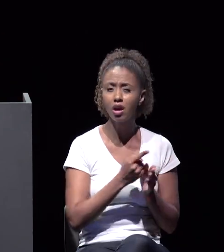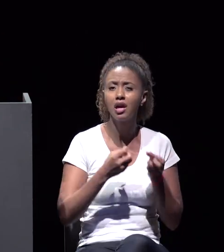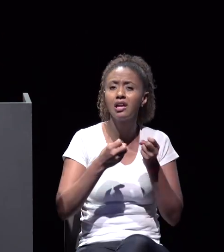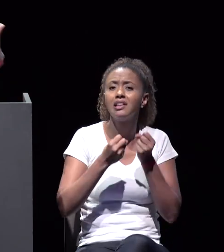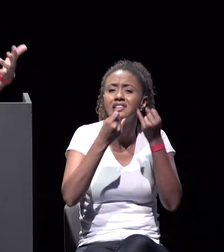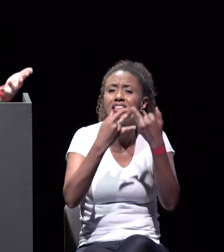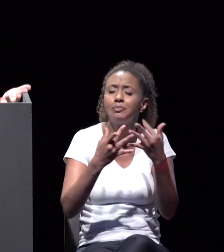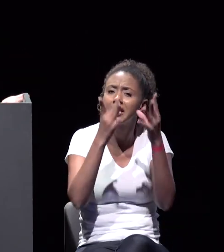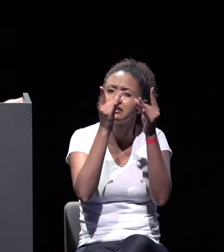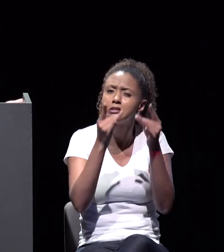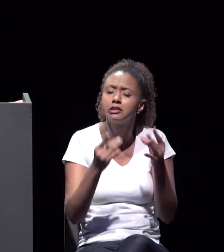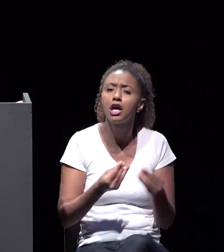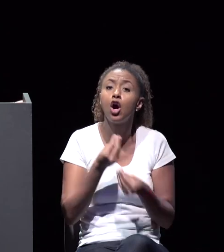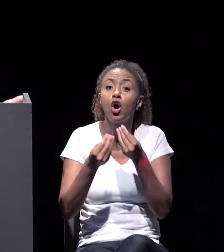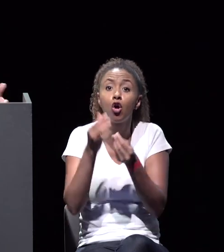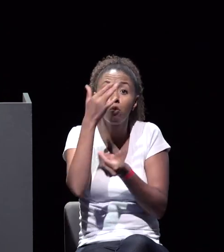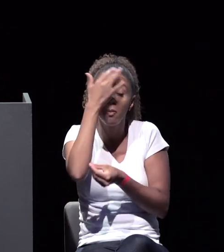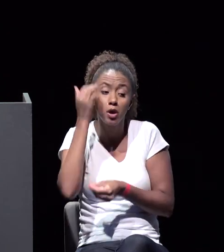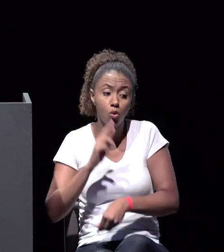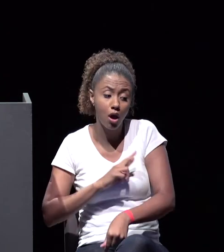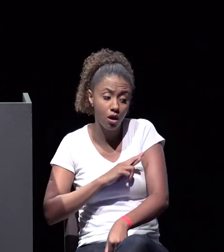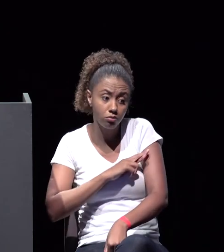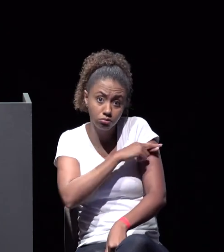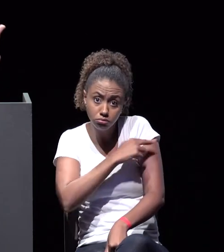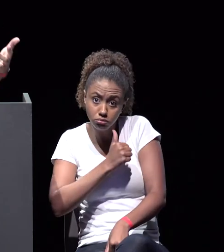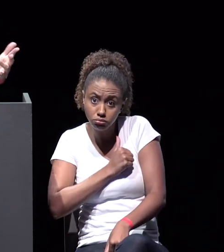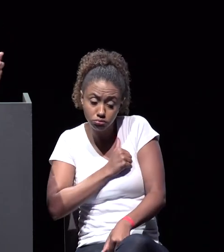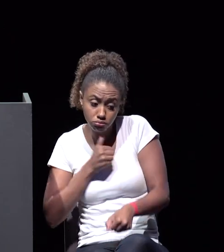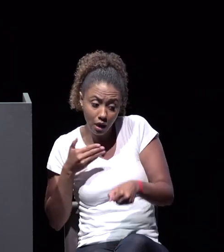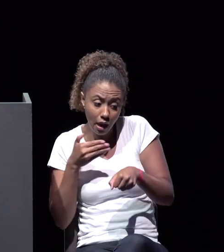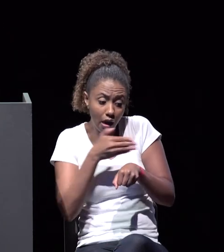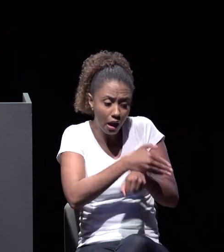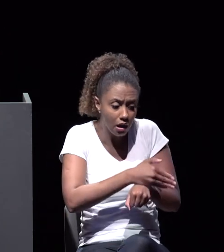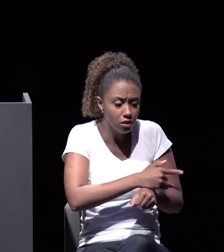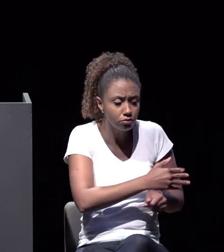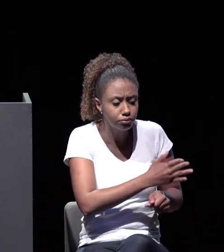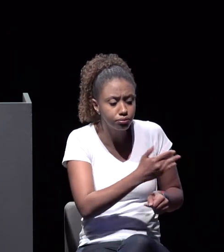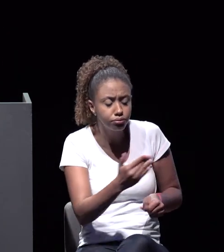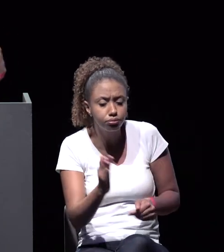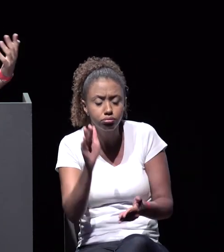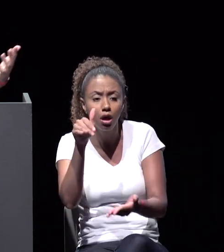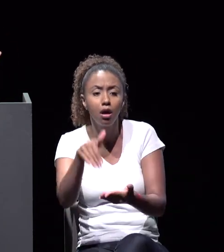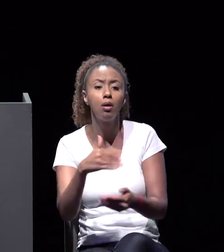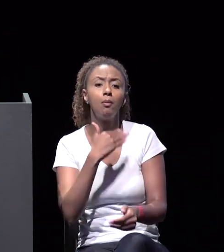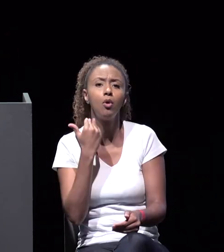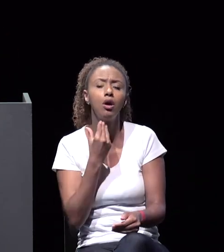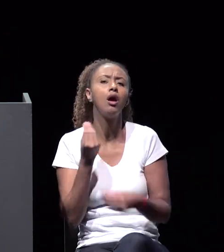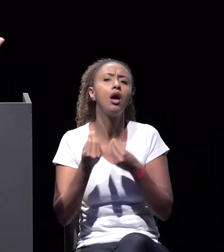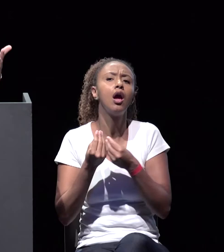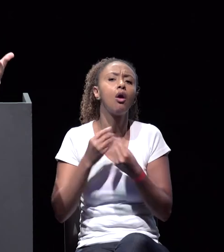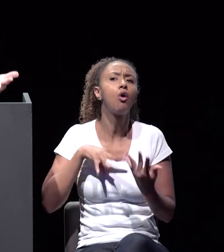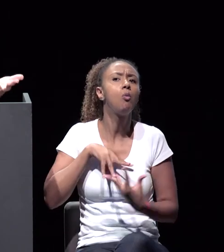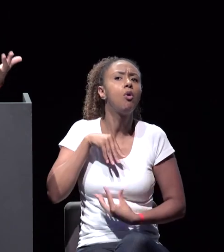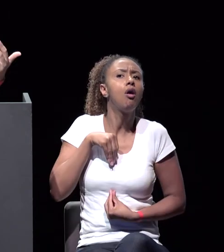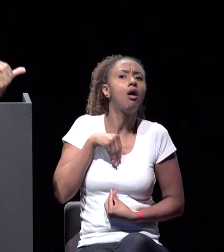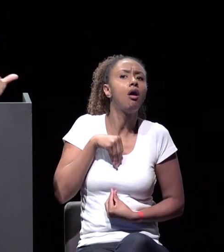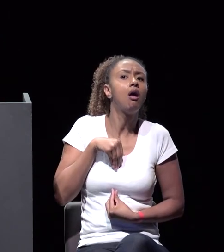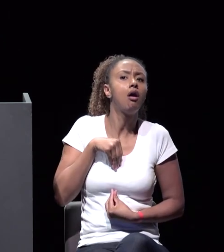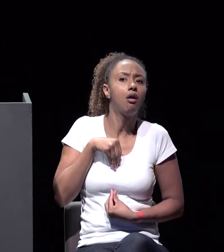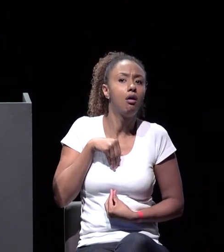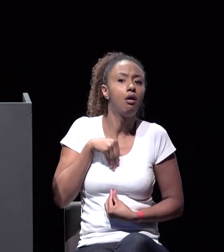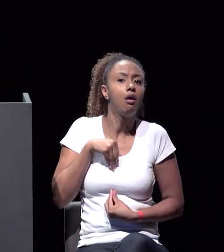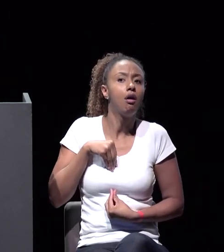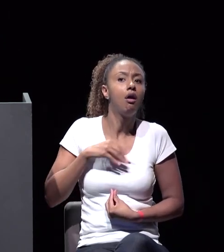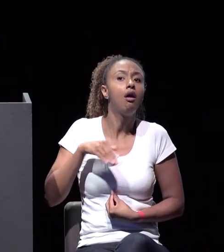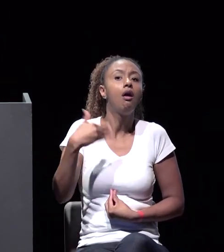né a pessoa que se inicia na religião e depois quando ela morre como que essa como que essa alma espírito é tratado a partir